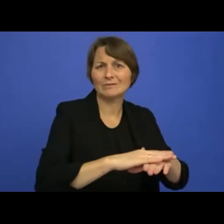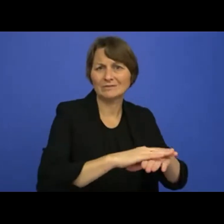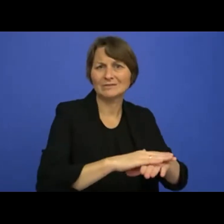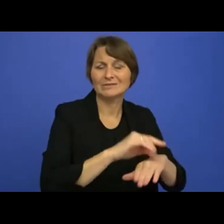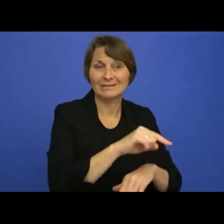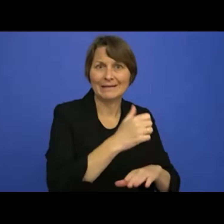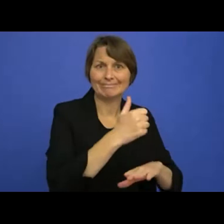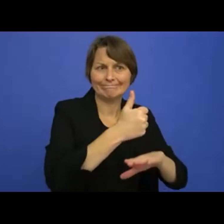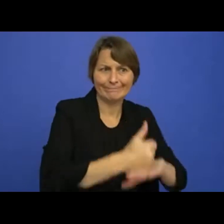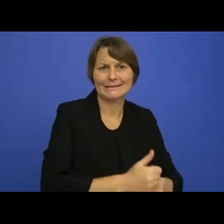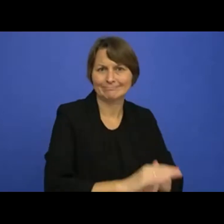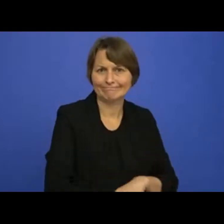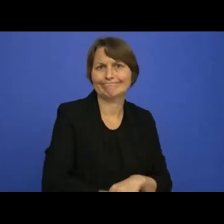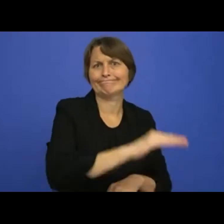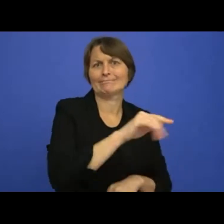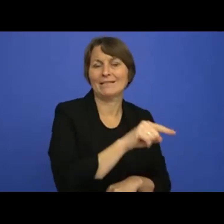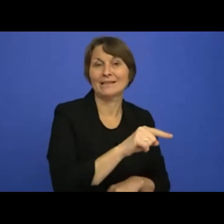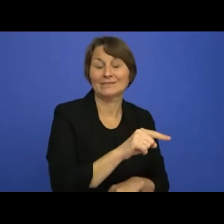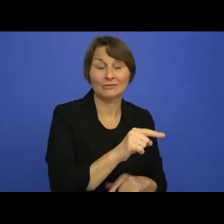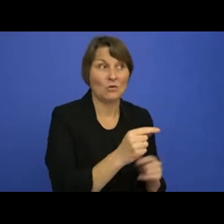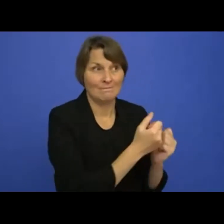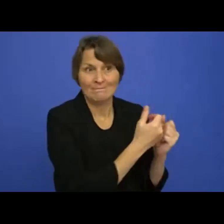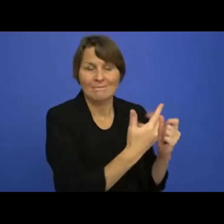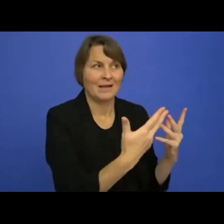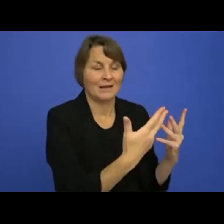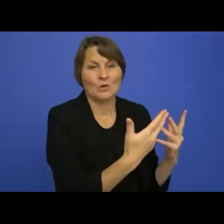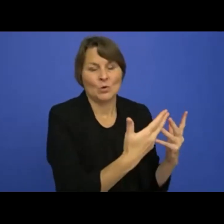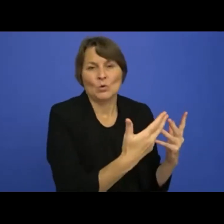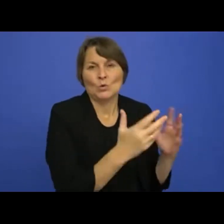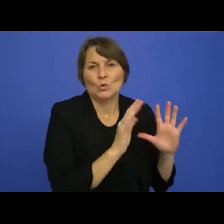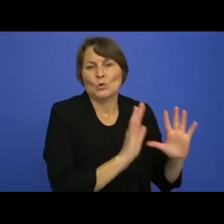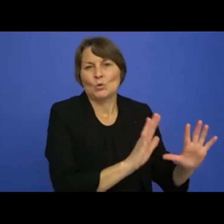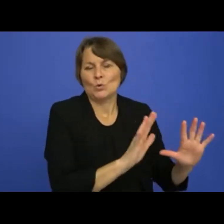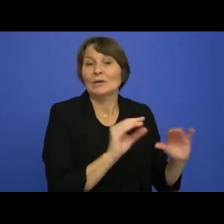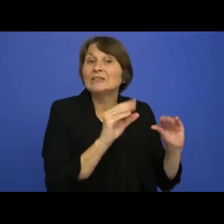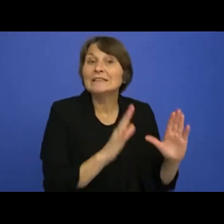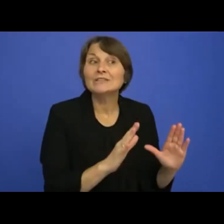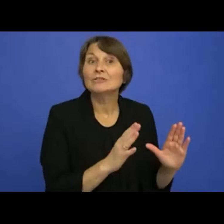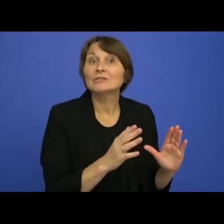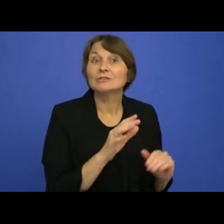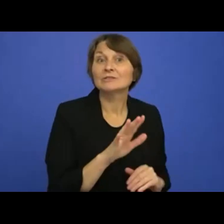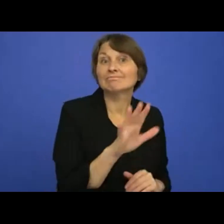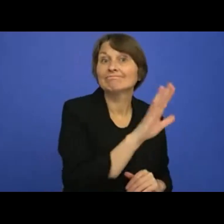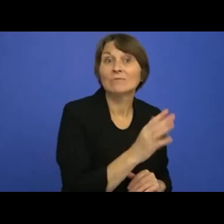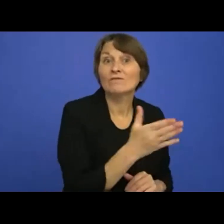autochtone, avec donc qui constitue la majorité des étudiants à l'école, avec une culture autochtone. Et les enseignants qui